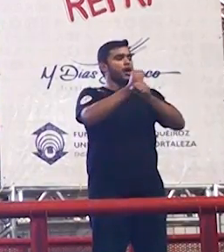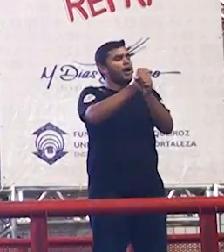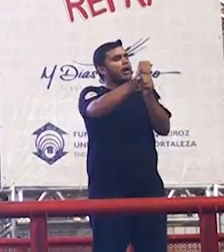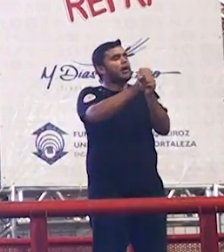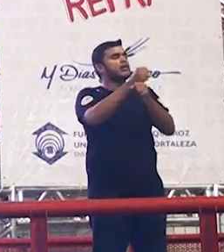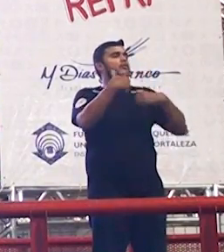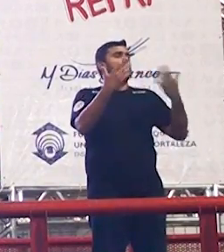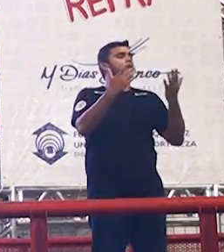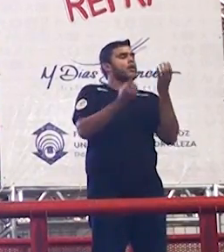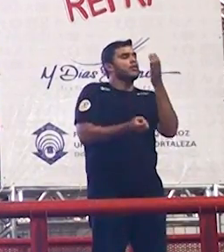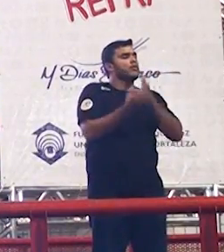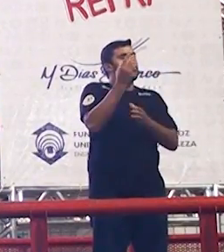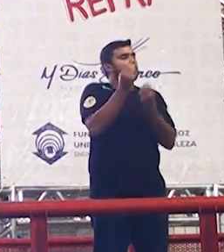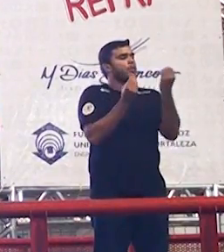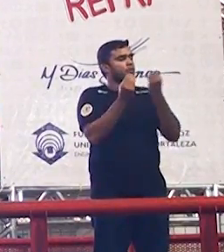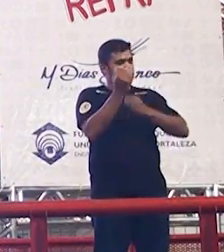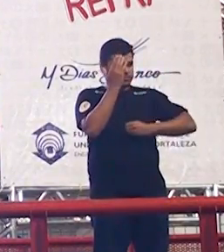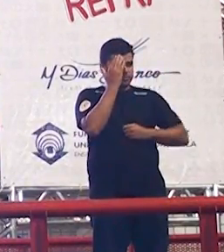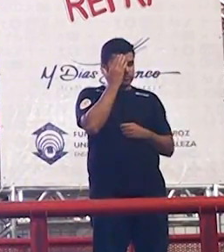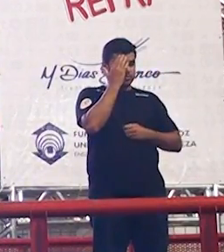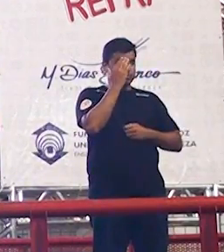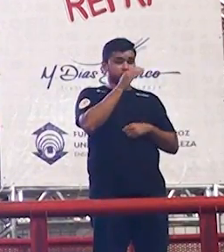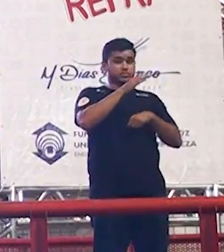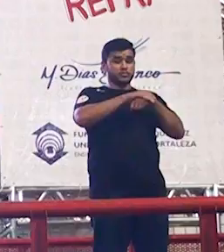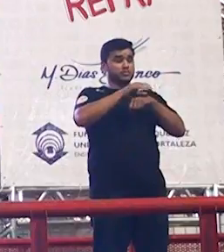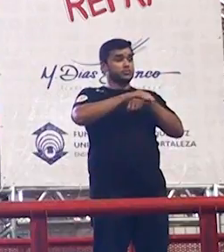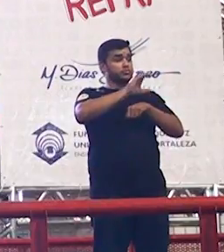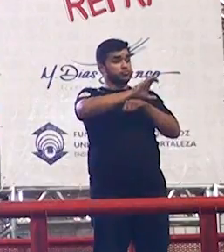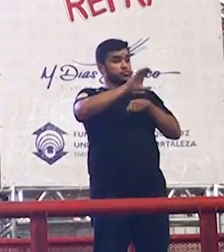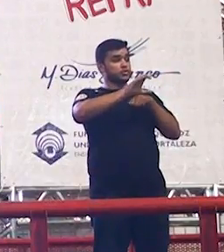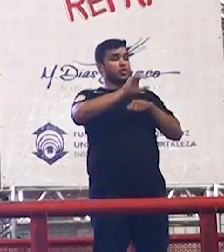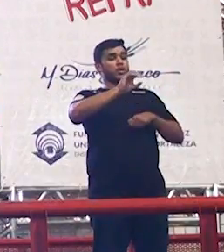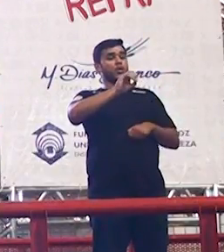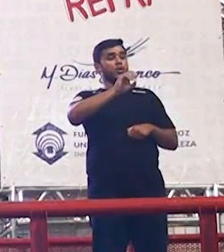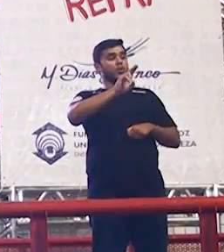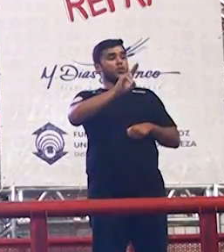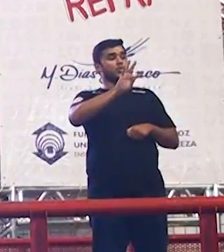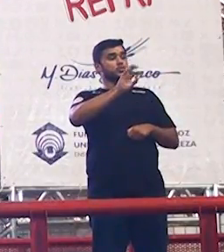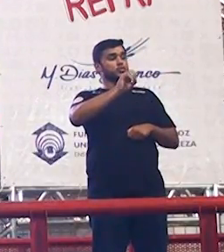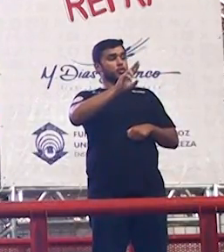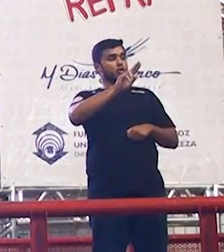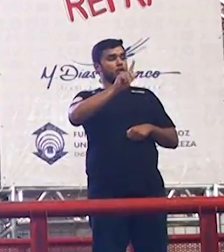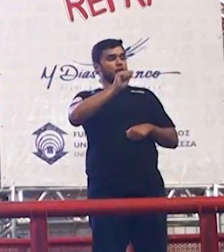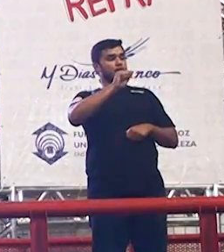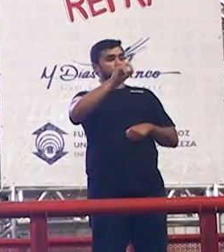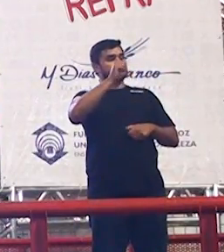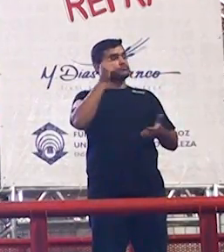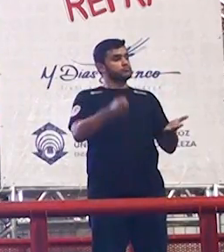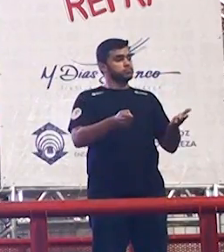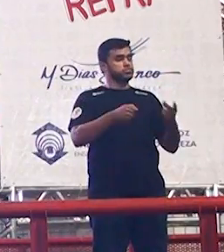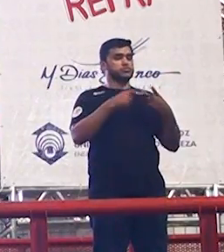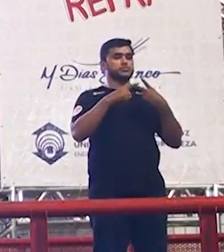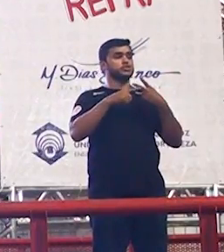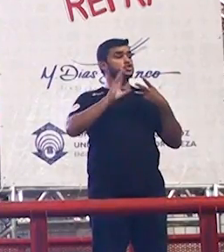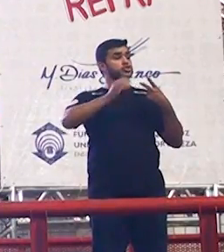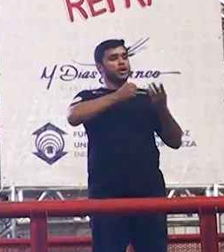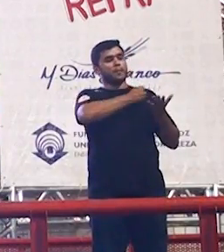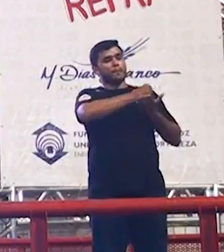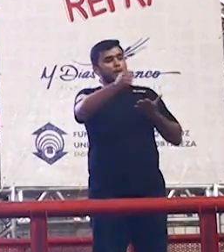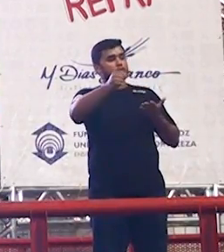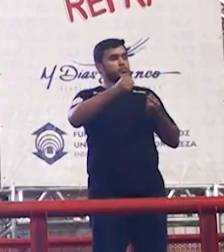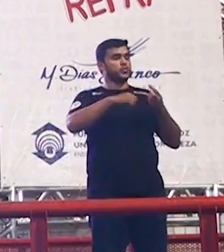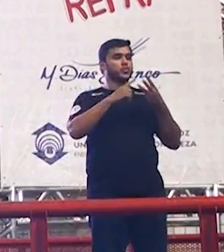certo? Então você precisa saber o que é uma constituição outorgada, ou seja, imposta, o que é uma constituição promulgada, o